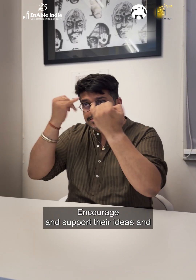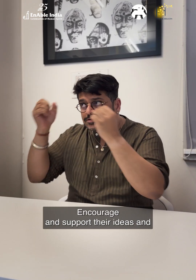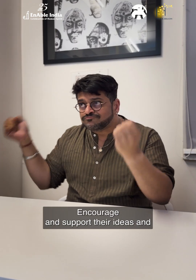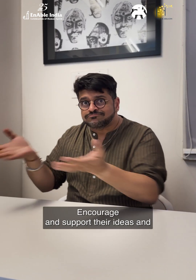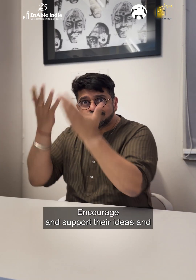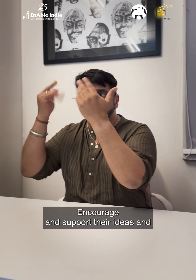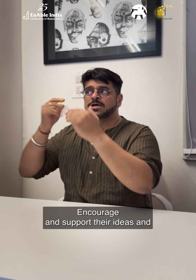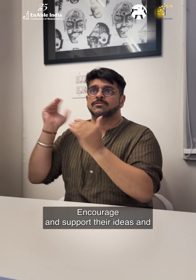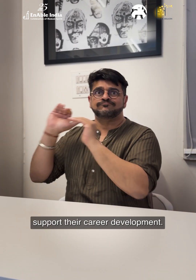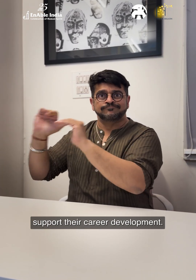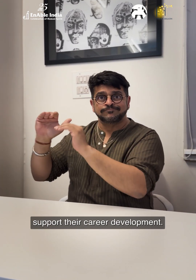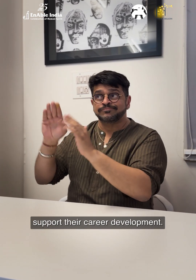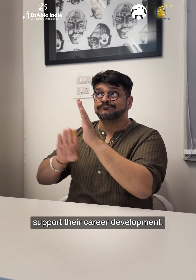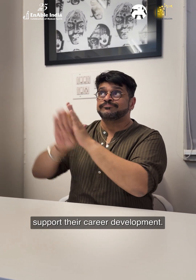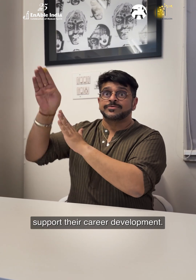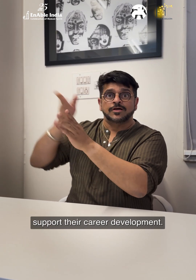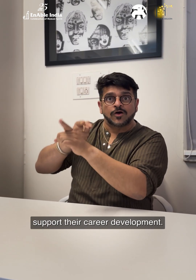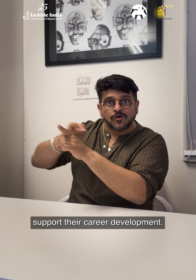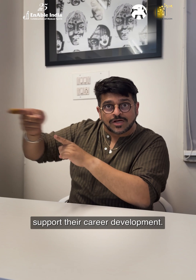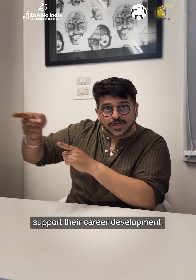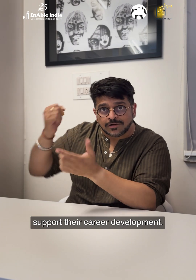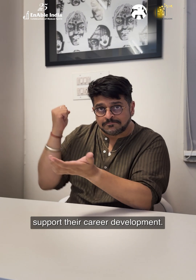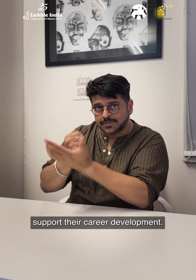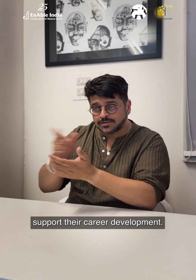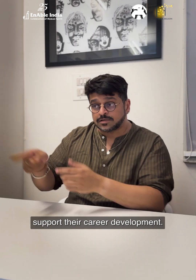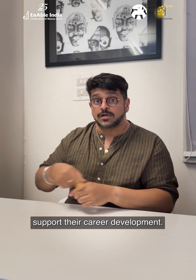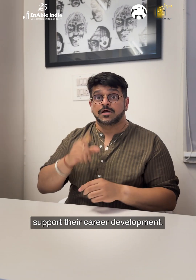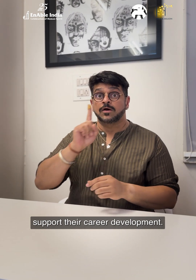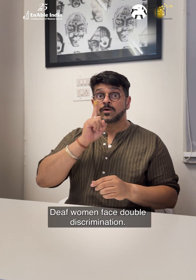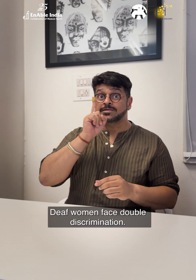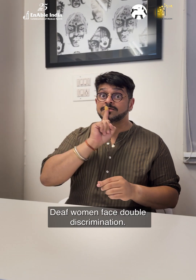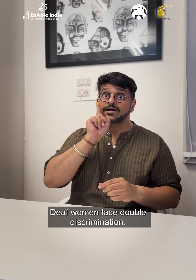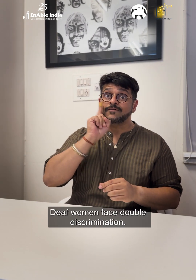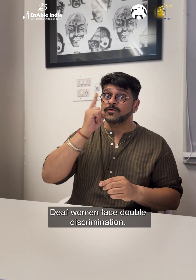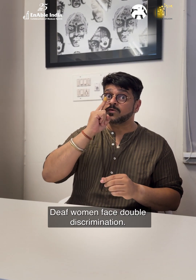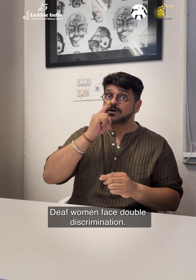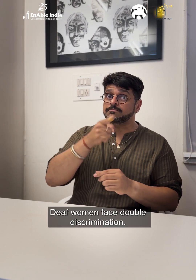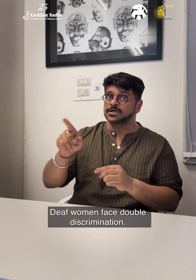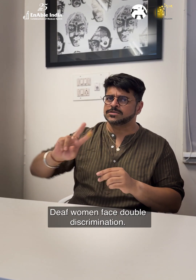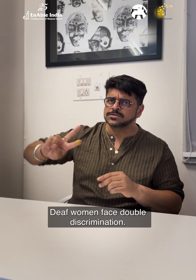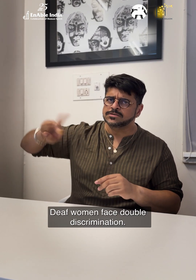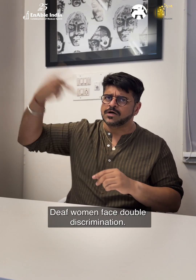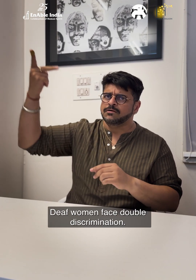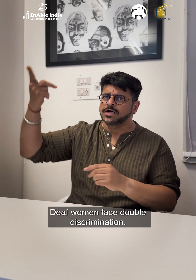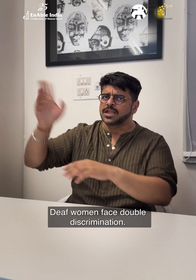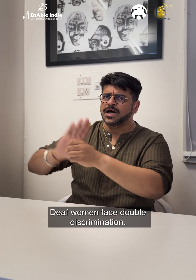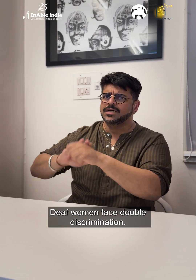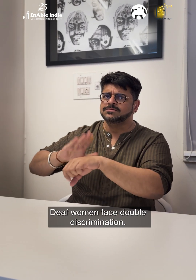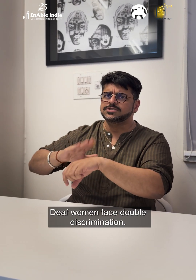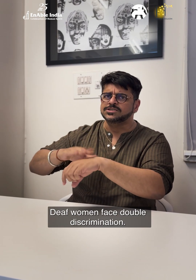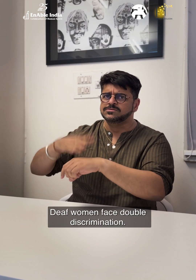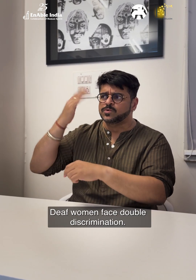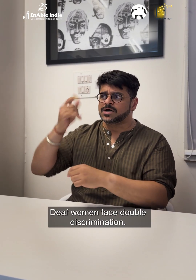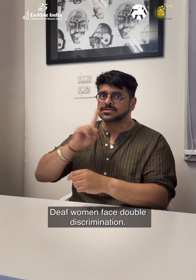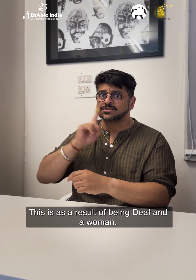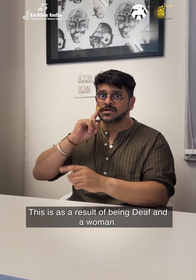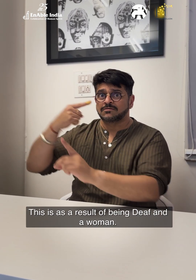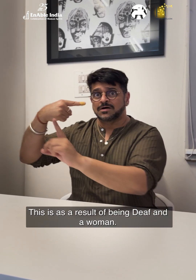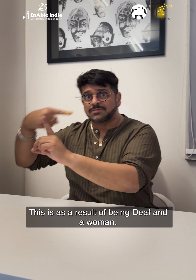पे भी लागू होती है। उनके विचारों को प्रोत्साहित करें और उनका समर्थन करें तथा कार्य विकास में सहायता करें। बधिर महिला को दोहरे भेदभाव